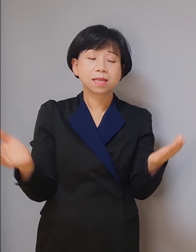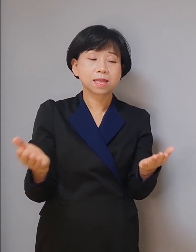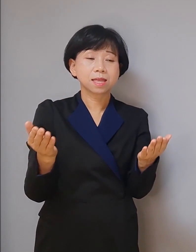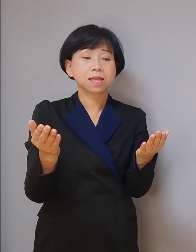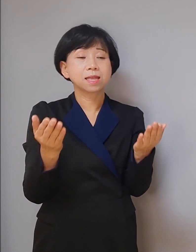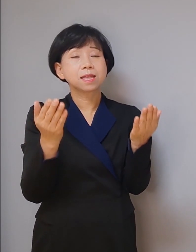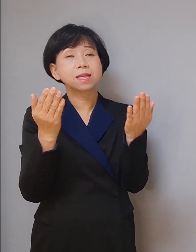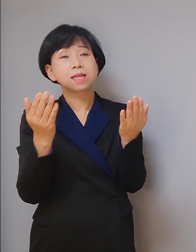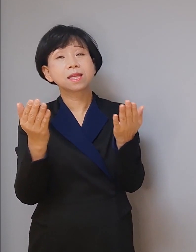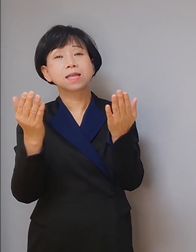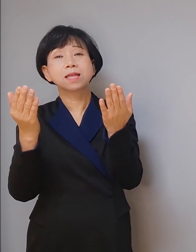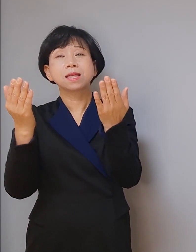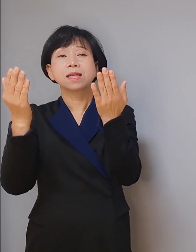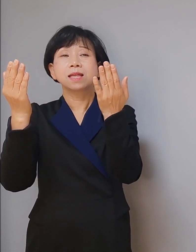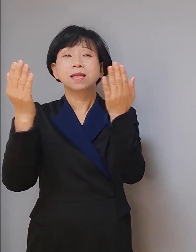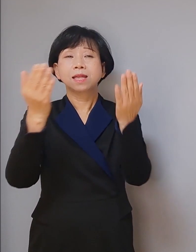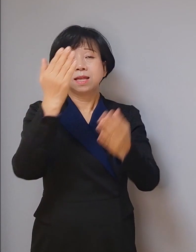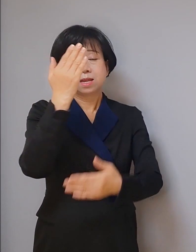찬양해